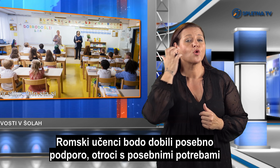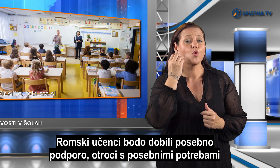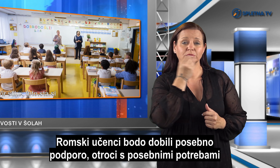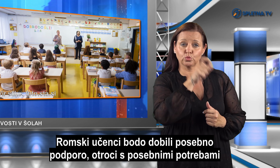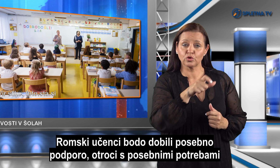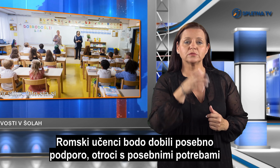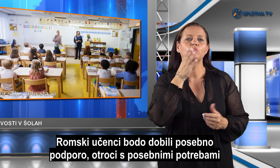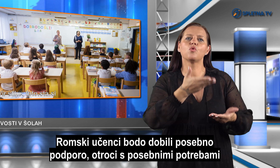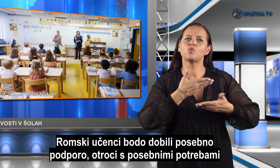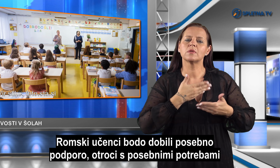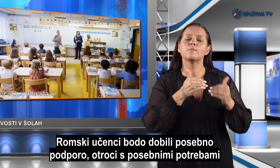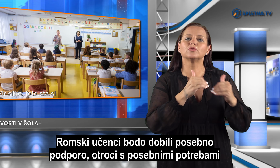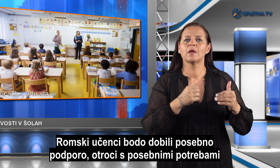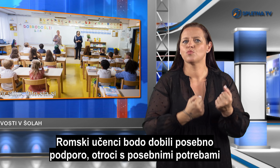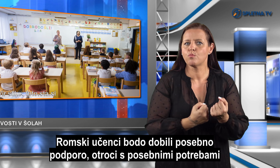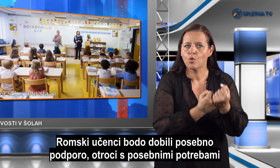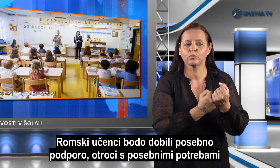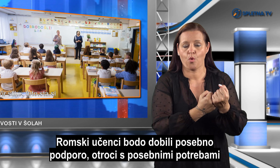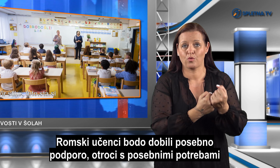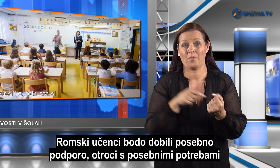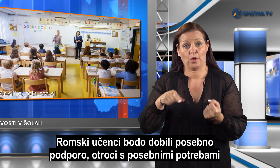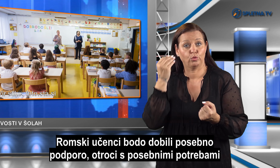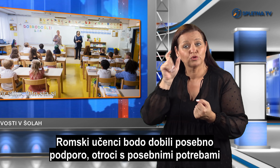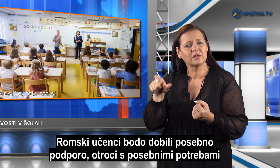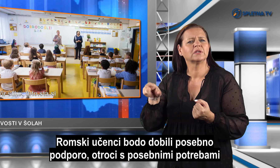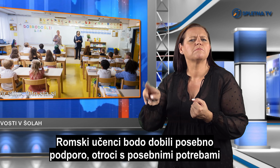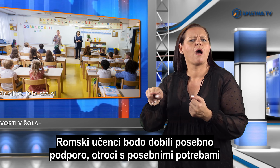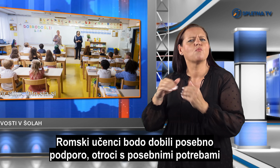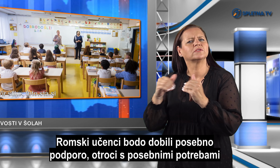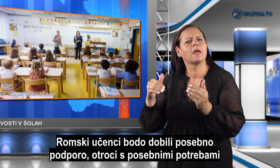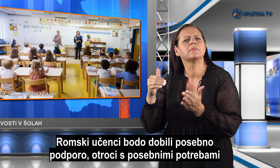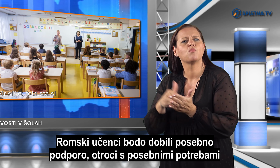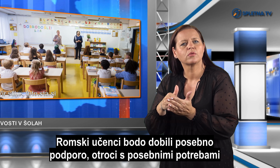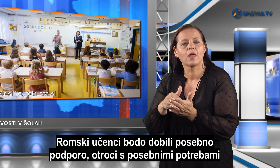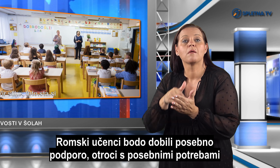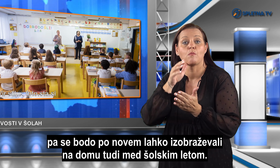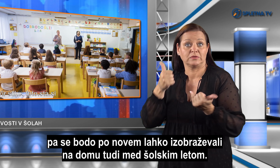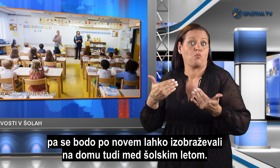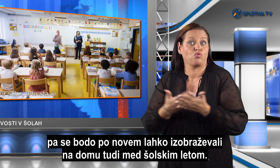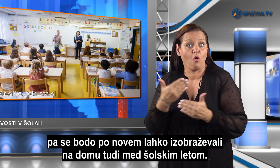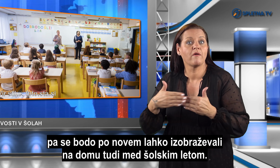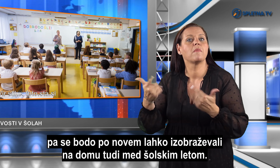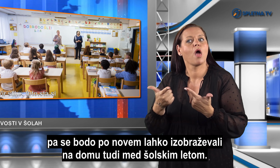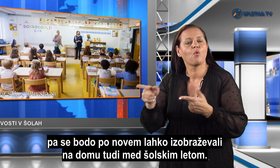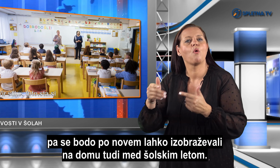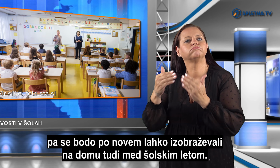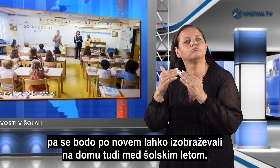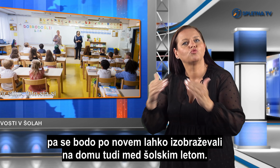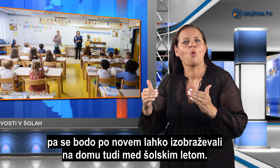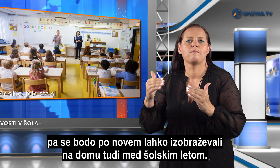Romski učenci bodo dobili posebno podporo, otroci s posebnimi potrebami pa se bodo po novem lahko izobraževali